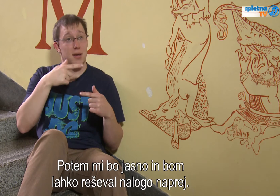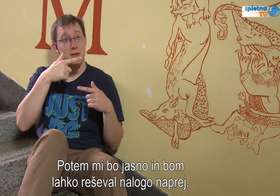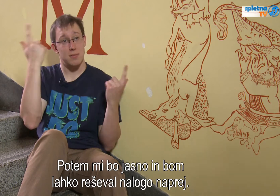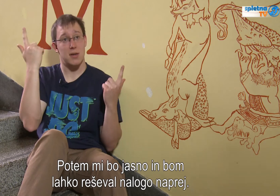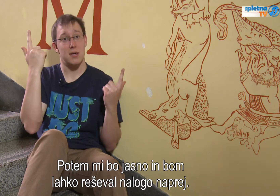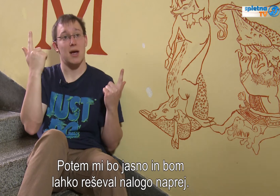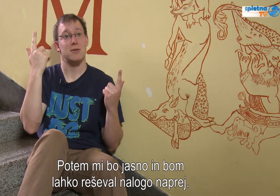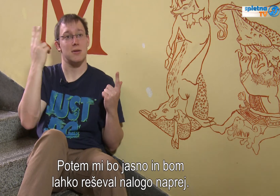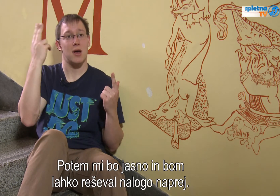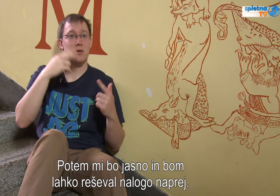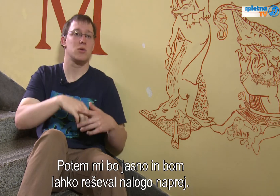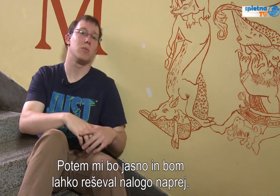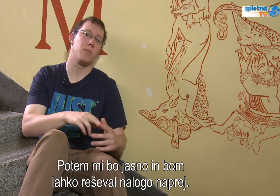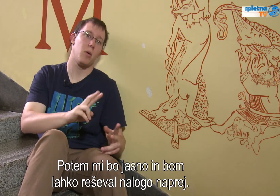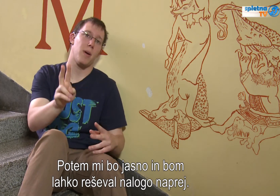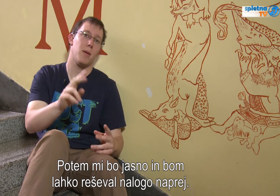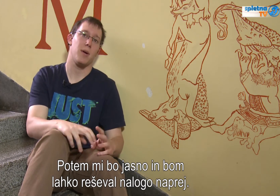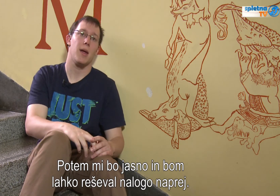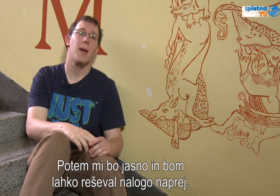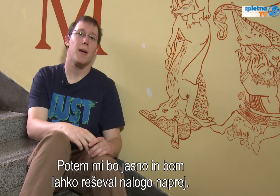jaz meni jasno, da razumem, pol pa naprej.